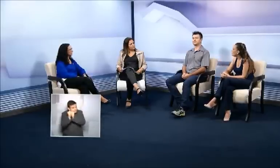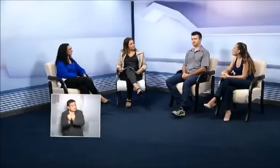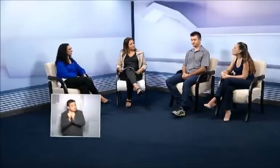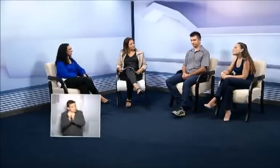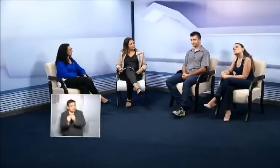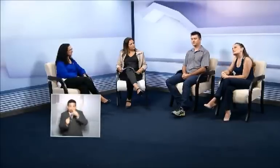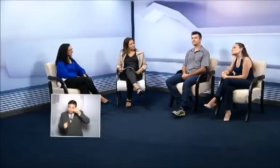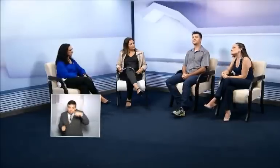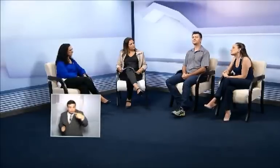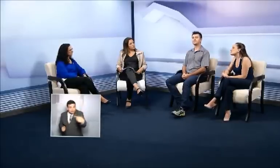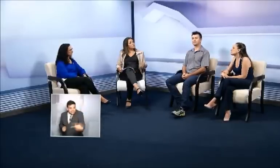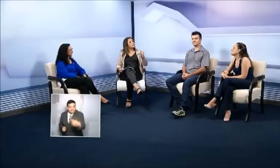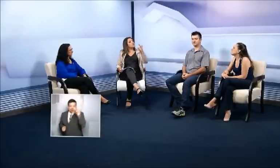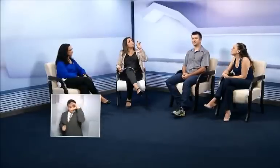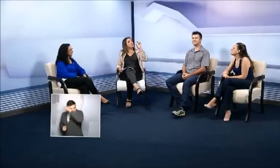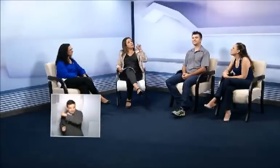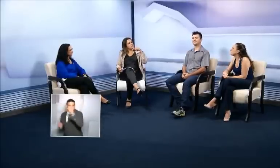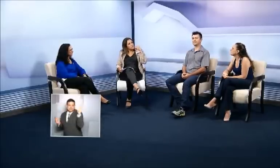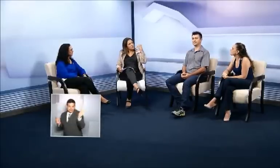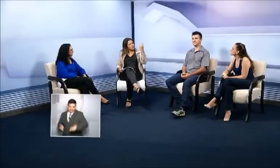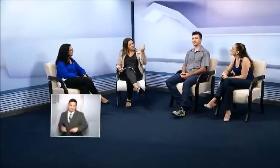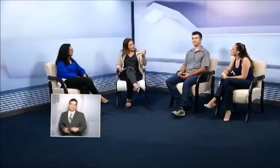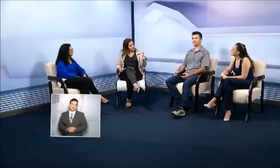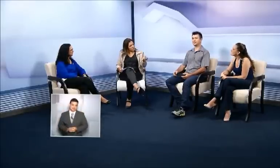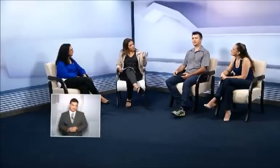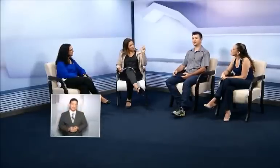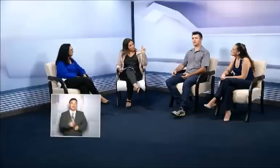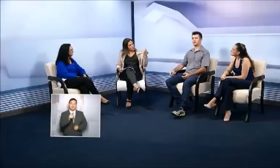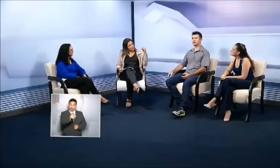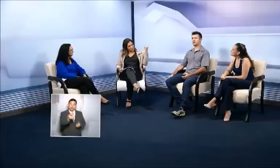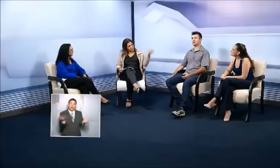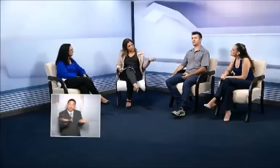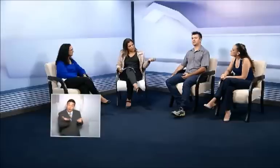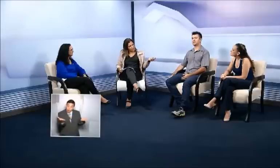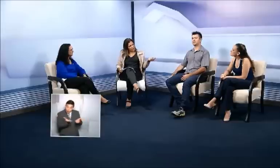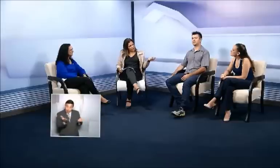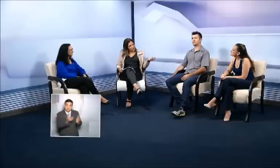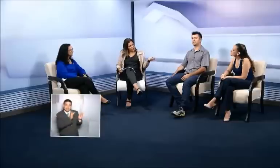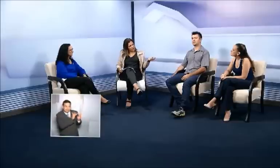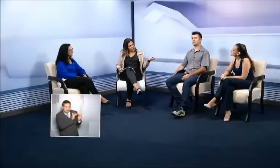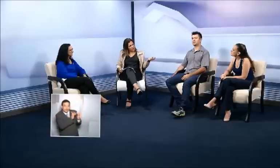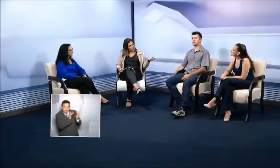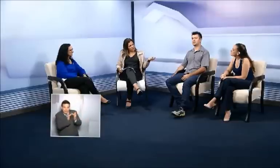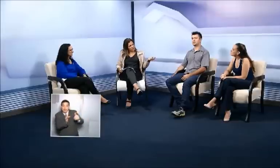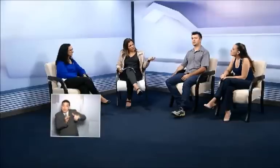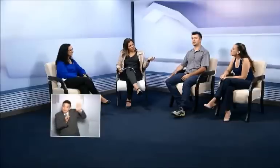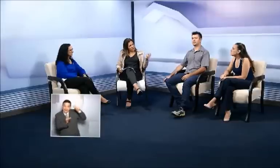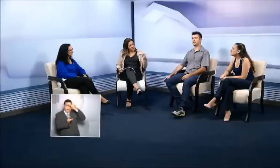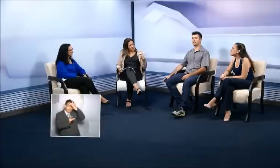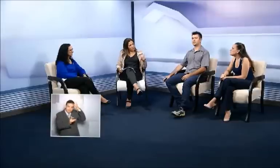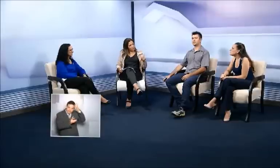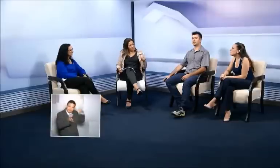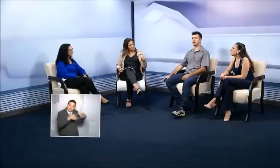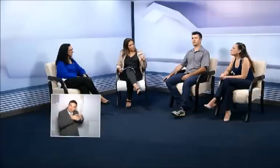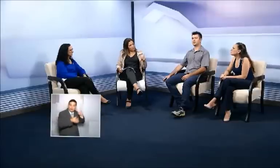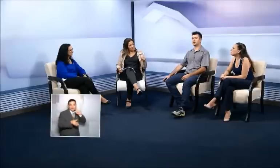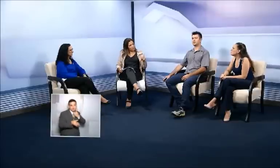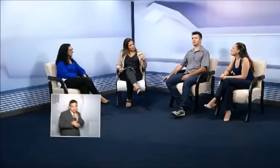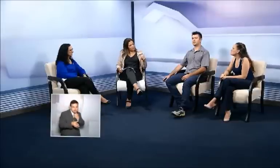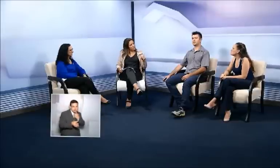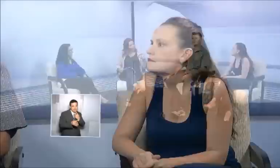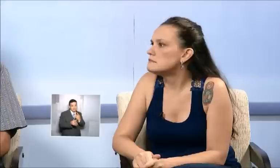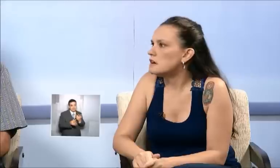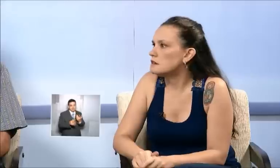conviver, porque senão você não consegue. Então, hoje você se relaciona mais com pessoas que têm a deficiência do que com pessoas que não